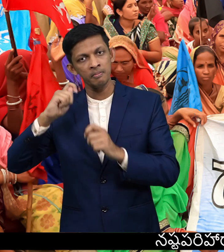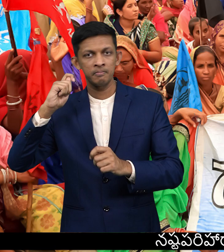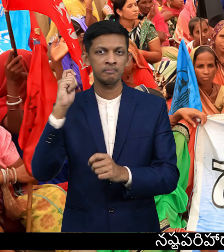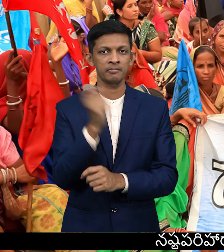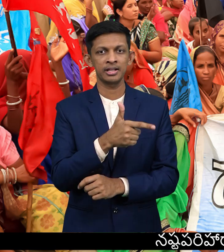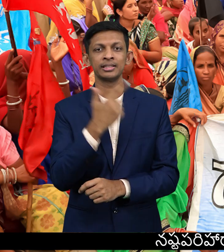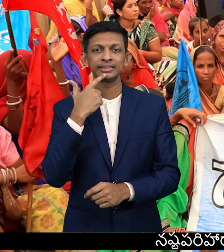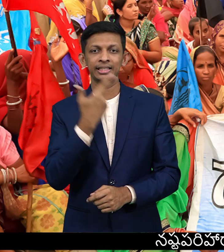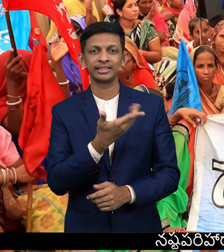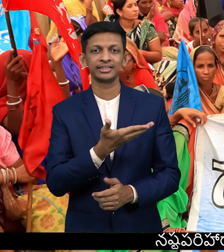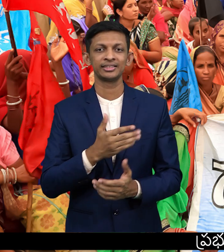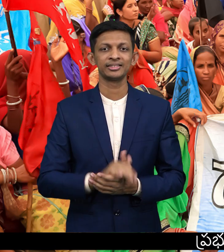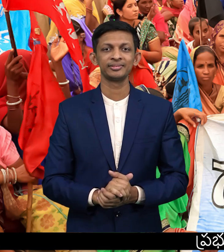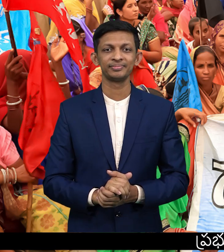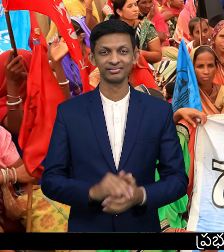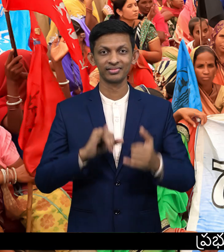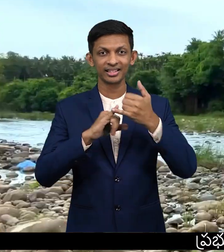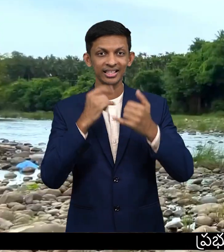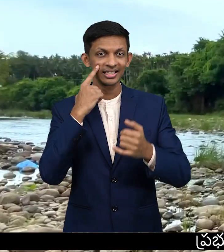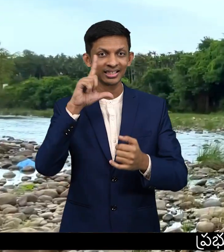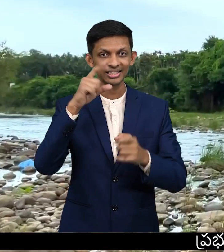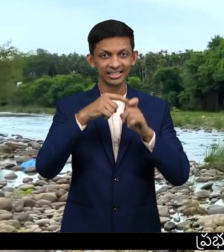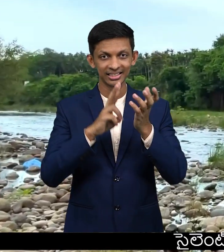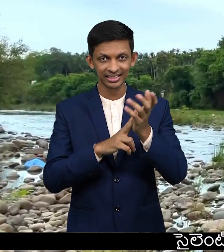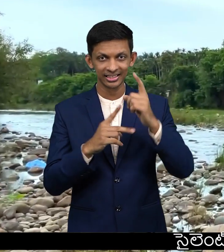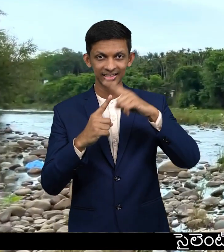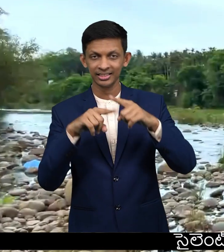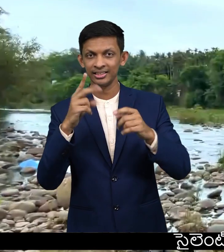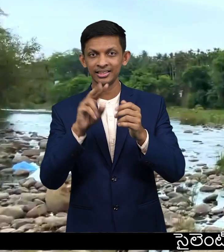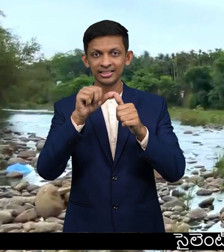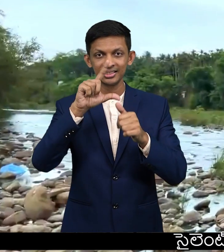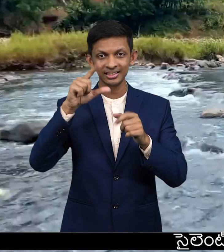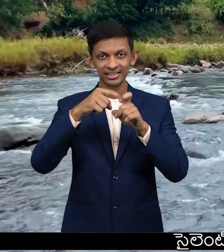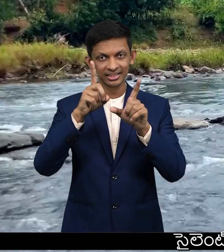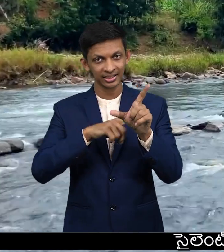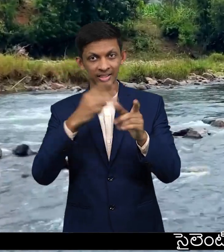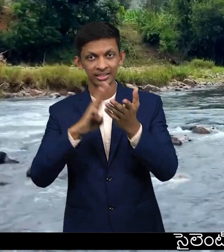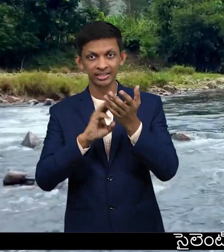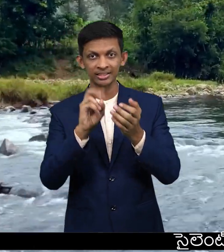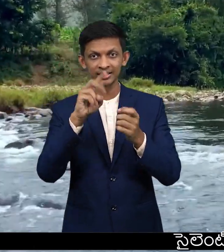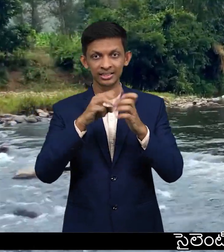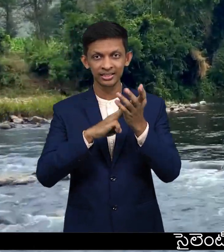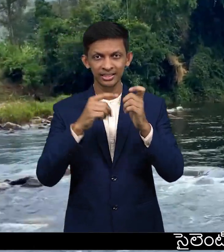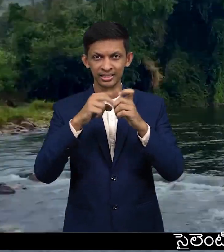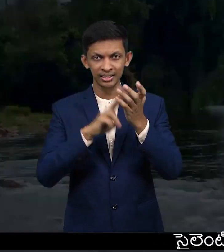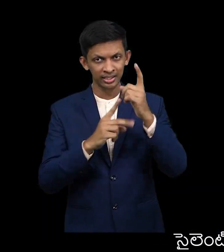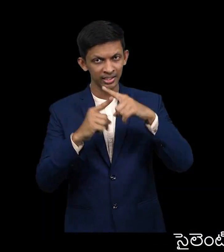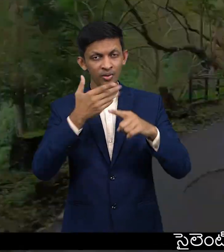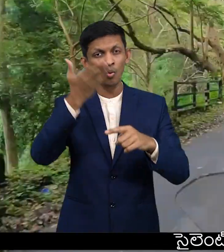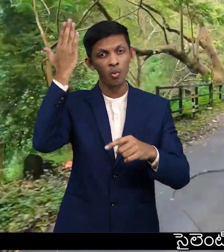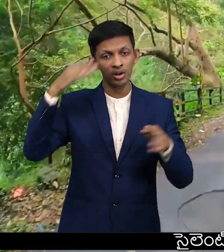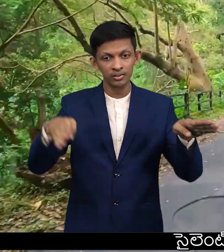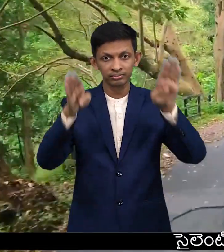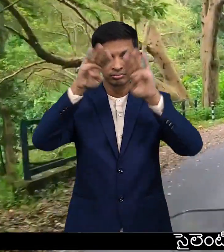నష్టపరిహారాన్ని పరిగణలోకి తీసుకునేలా ప్రభుత్వాలను ప్రేరేపించింది. సైలెంట్ వ్యాలీ ఉద్యమం 1973 నుండి